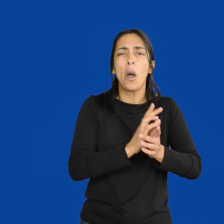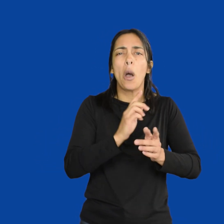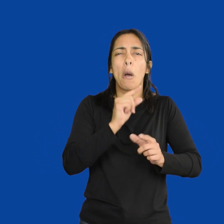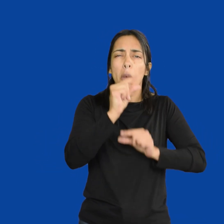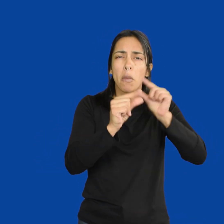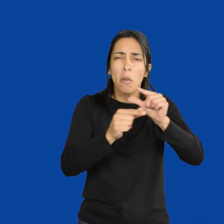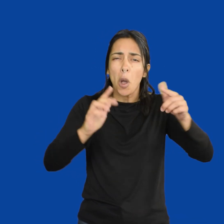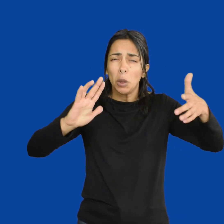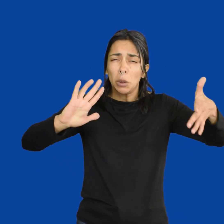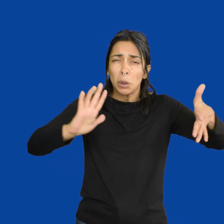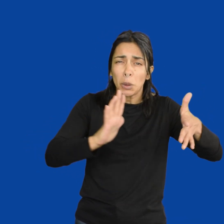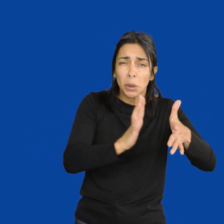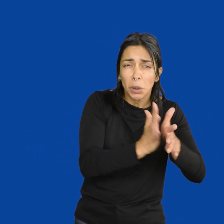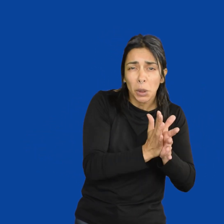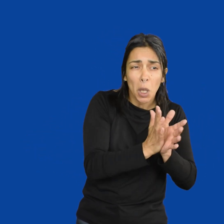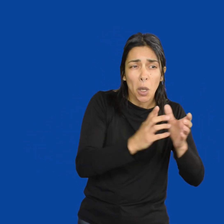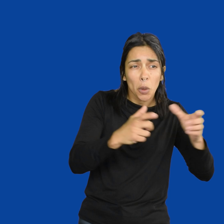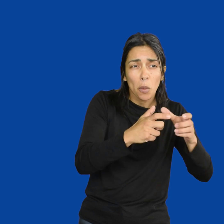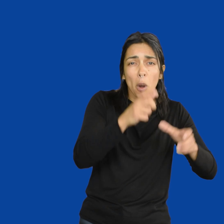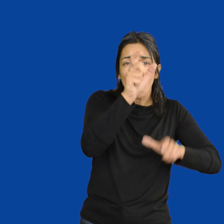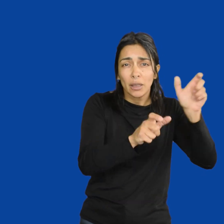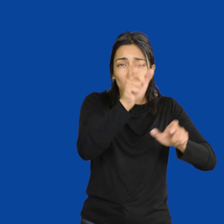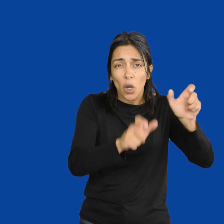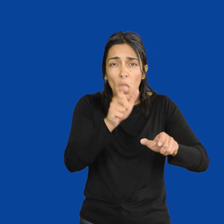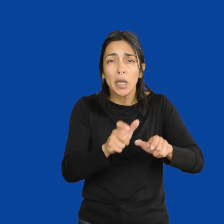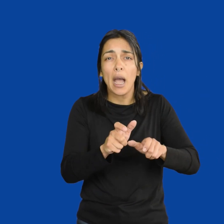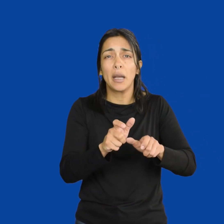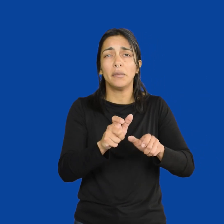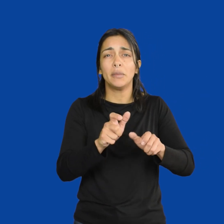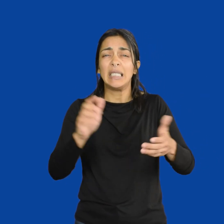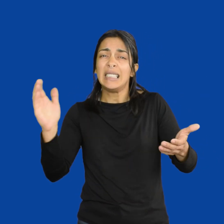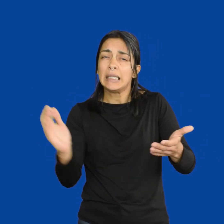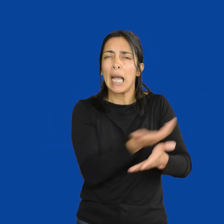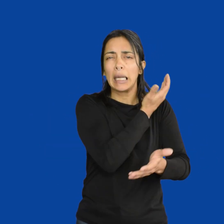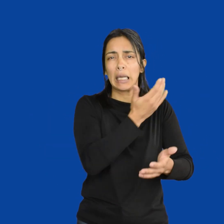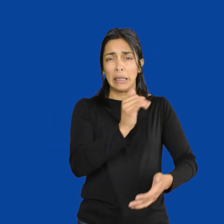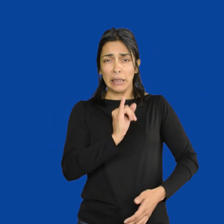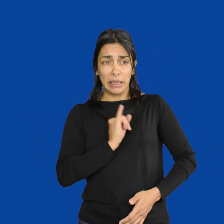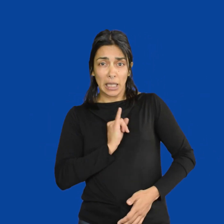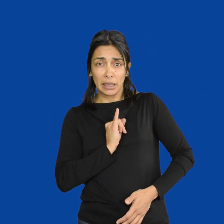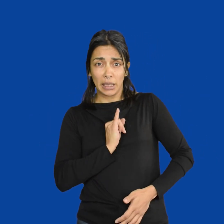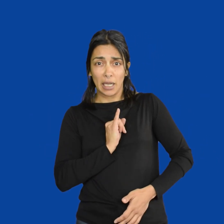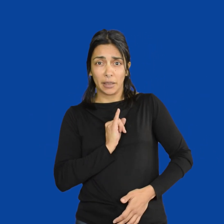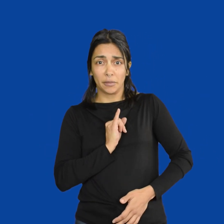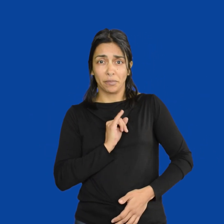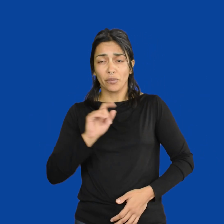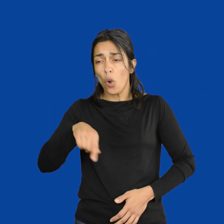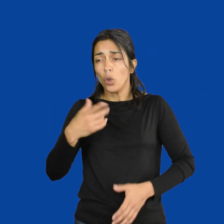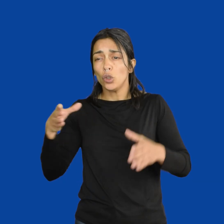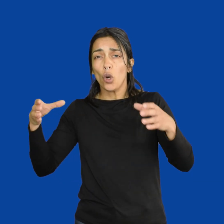forma progresiva a una nación o grupo étnico, iniciando con la herida de identidad nacional al grupo objetivo oprimido